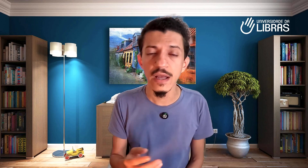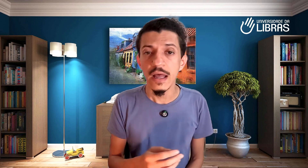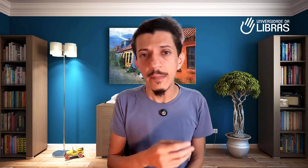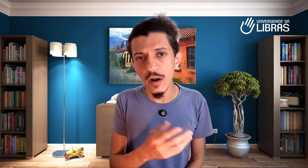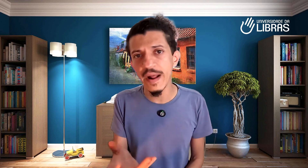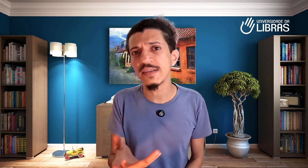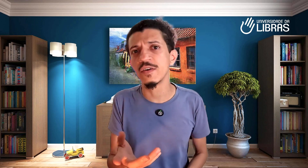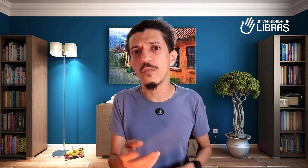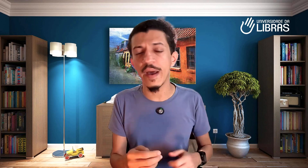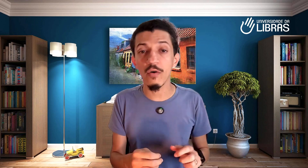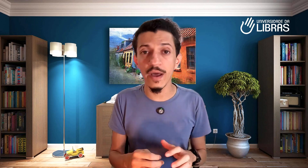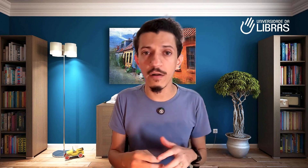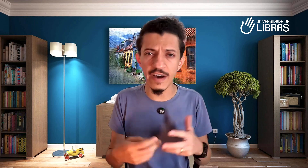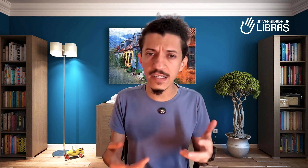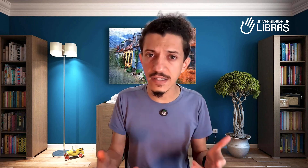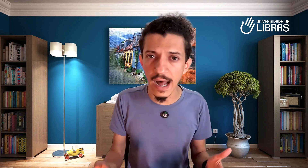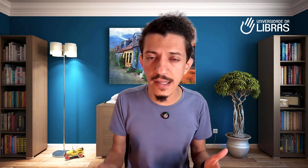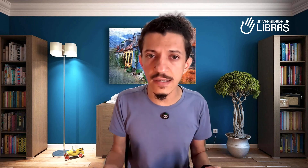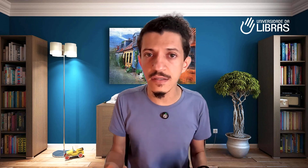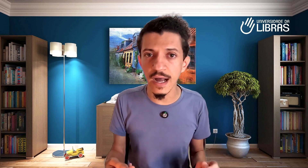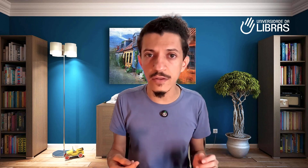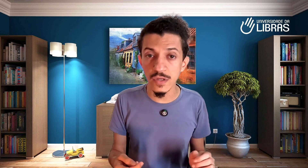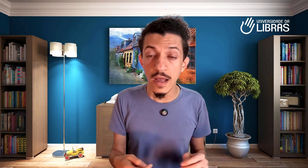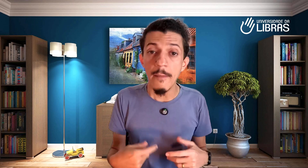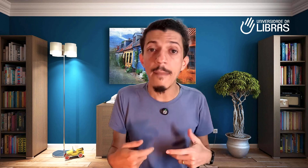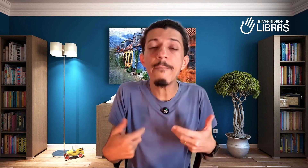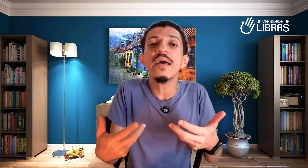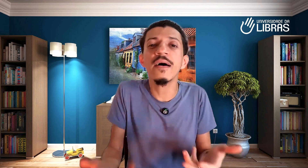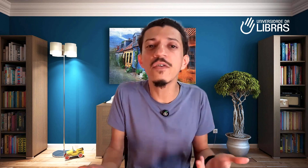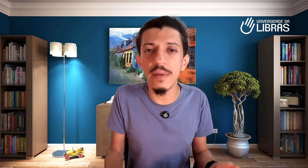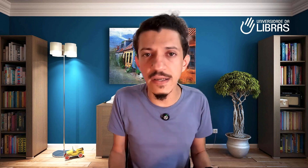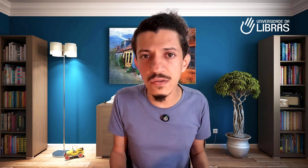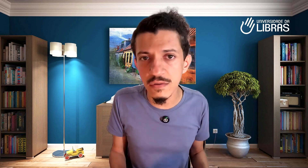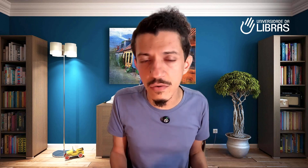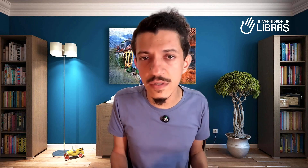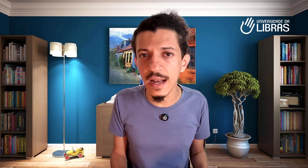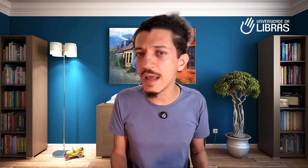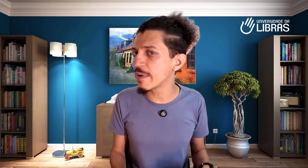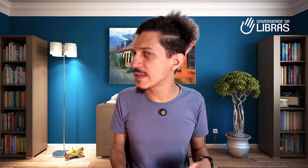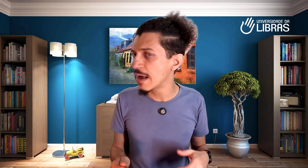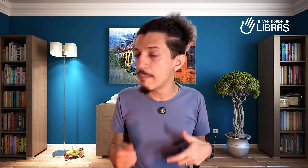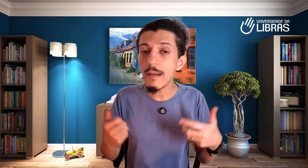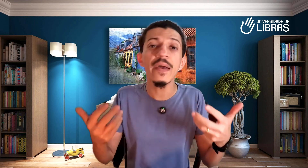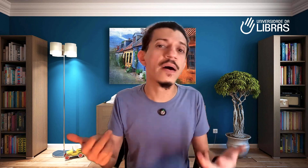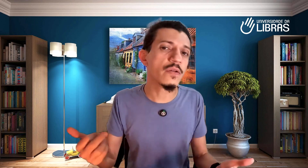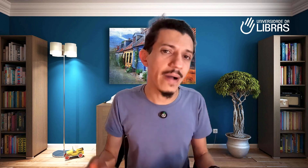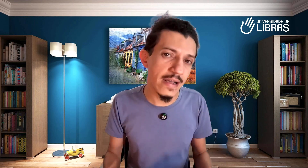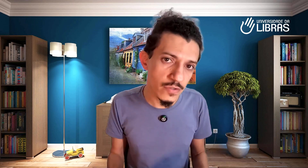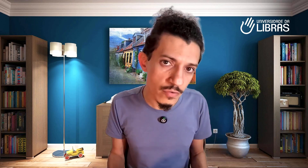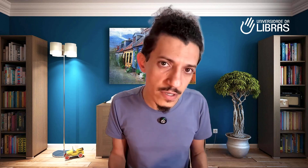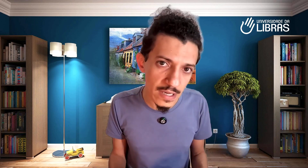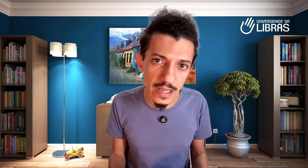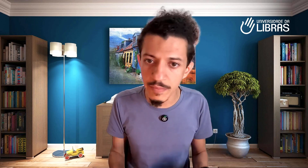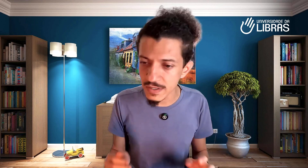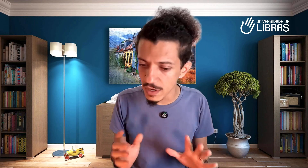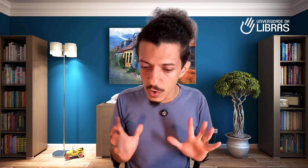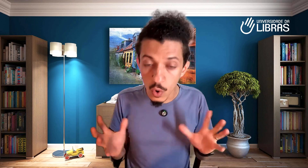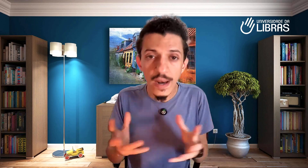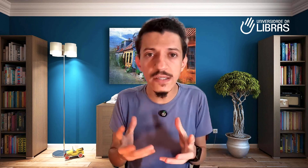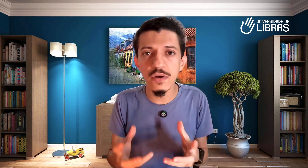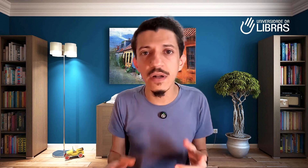viagens pelo Brasil, percorrendo várias cidades e estados, mapeando mais conteúdos da Libras, mapeando mais estruturas da